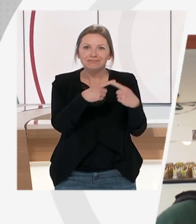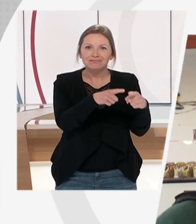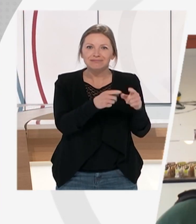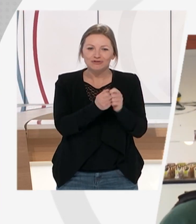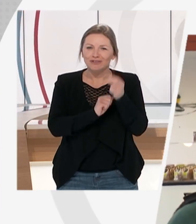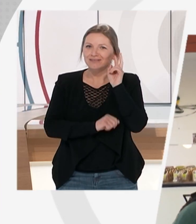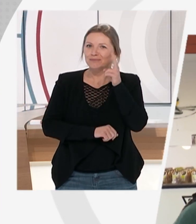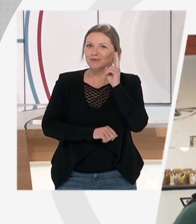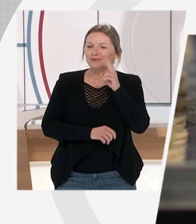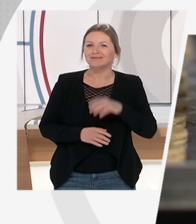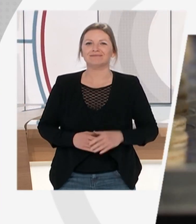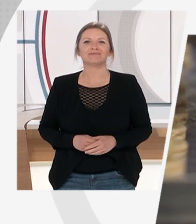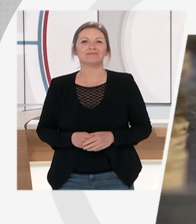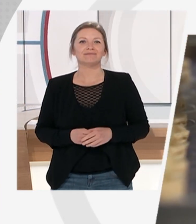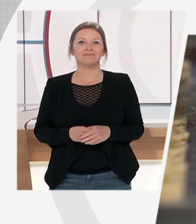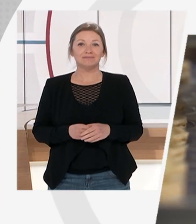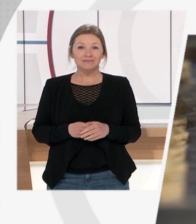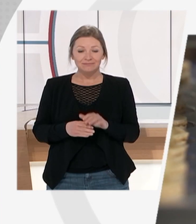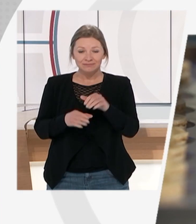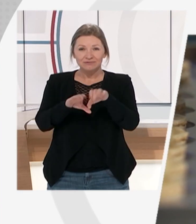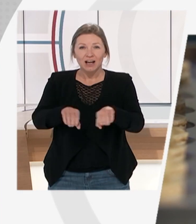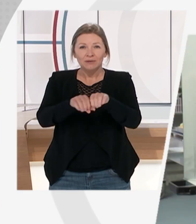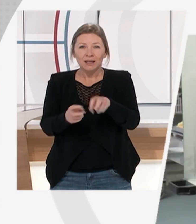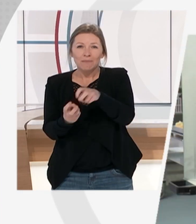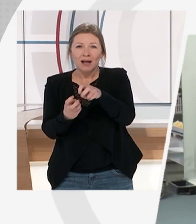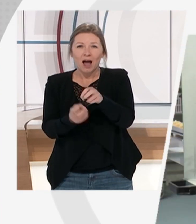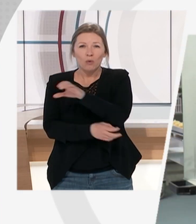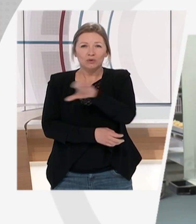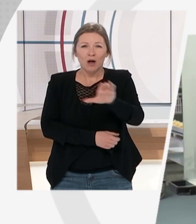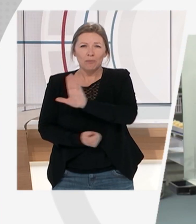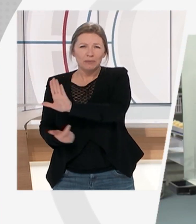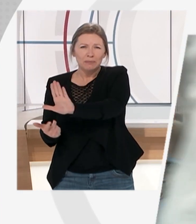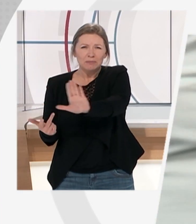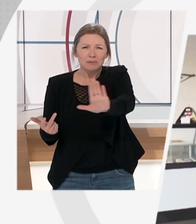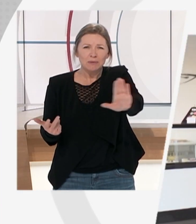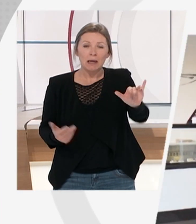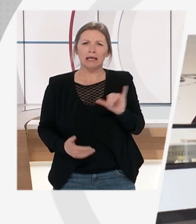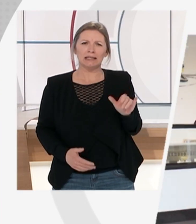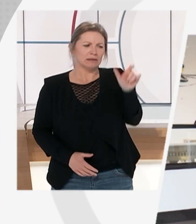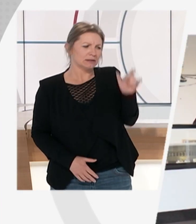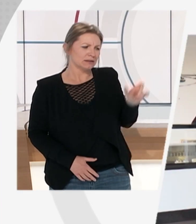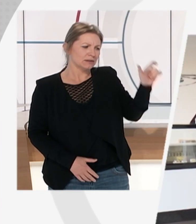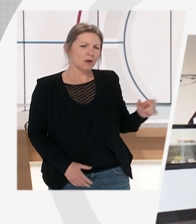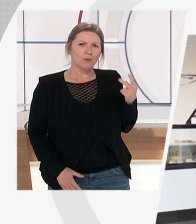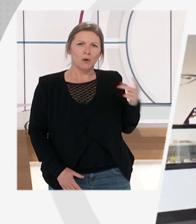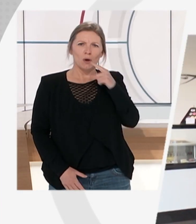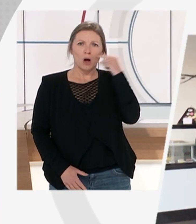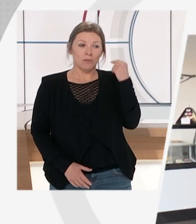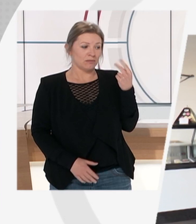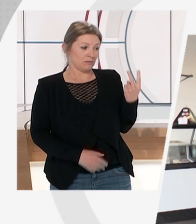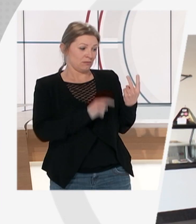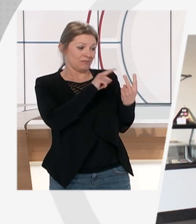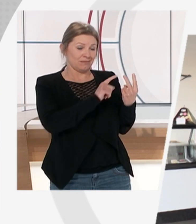l'ordinaire en fait. Sans référence mise au point par 2 garçons au diapason, Guillaume Mabillot, meilleur ouvrier de France,